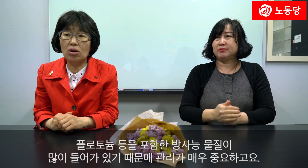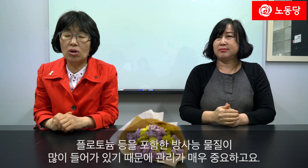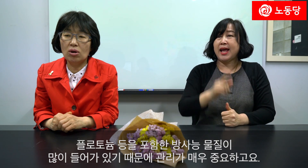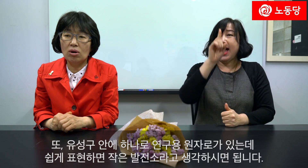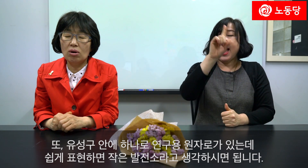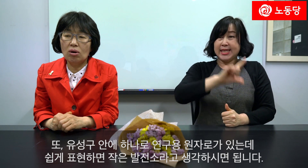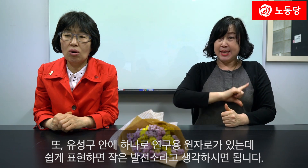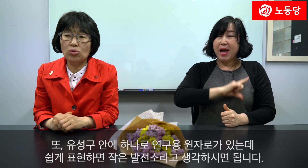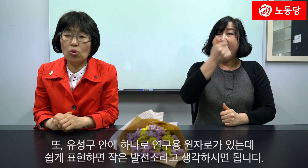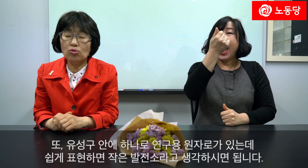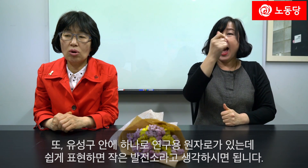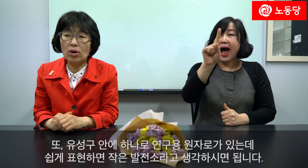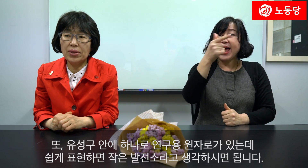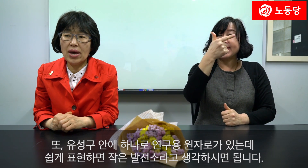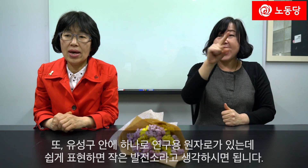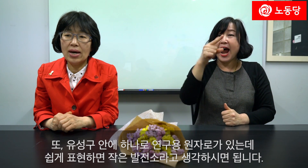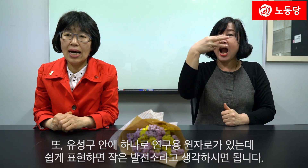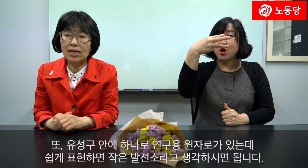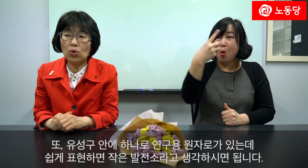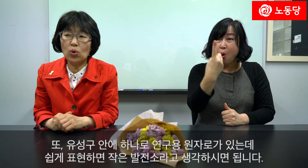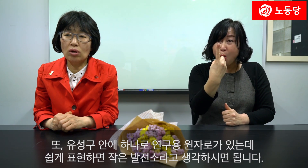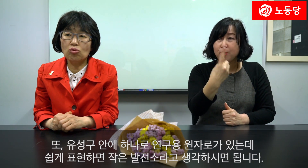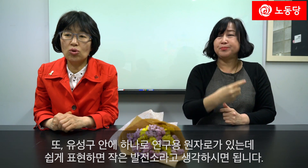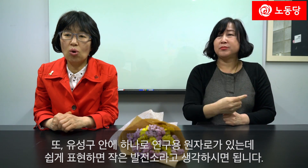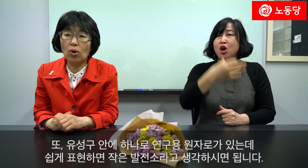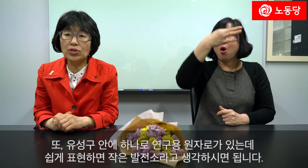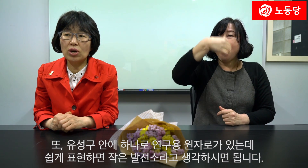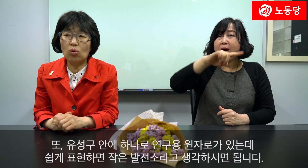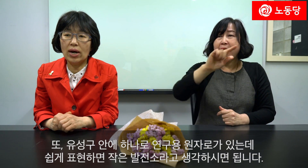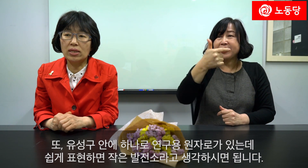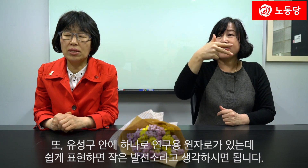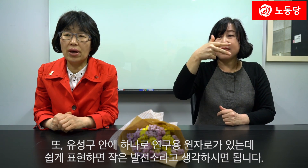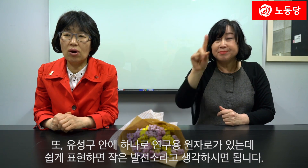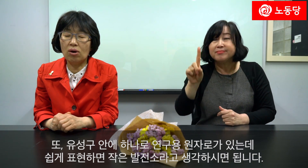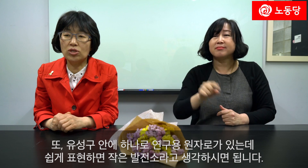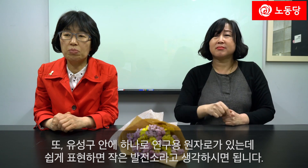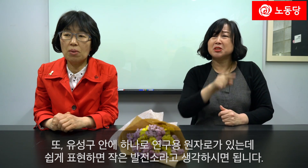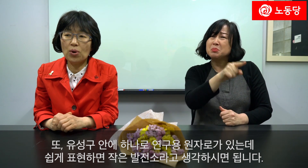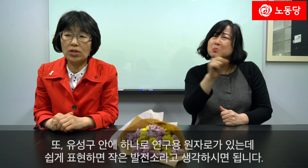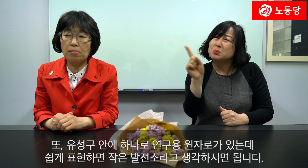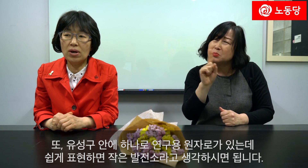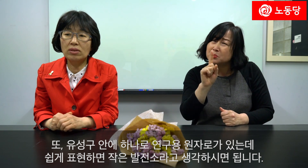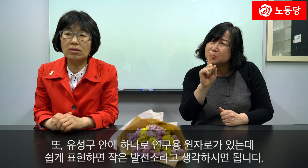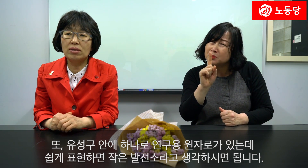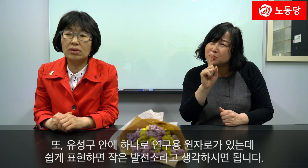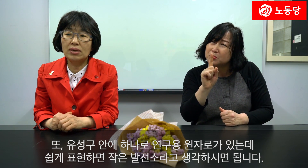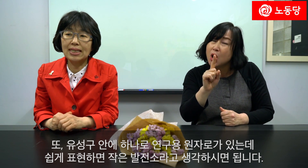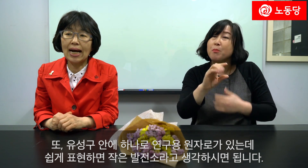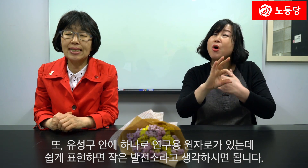중요하고요. 또 유성구 안에 하나로 연구용 원자로가 있는데요. 쉽게